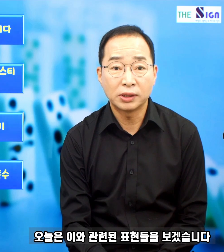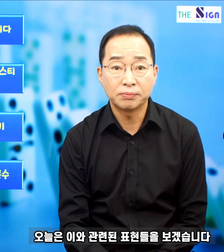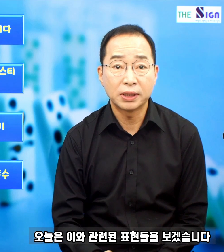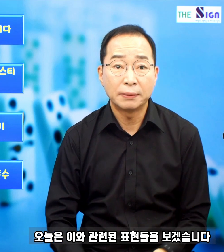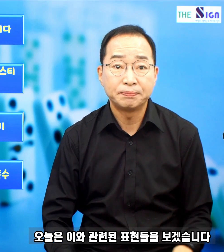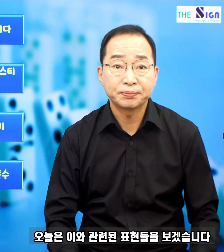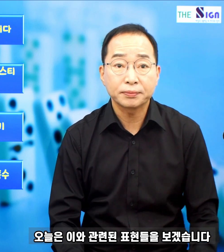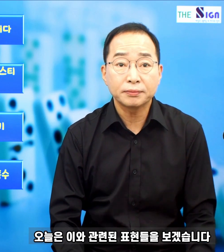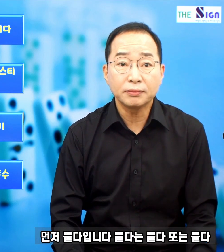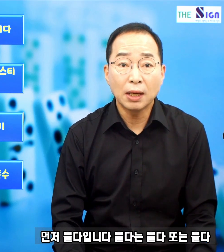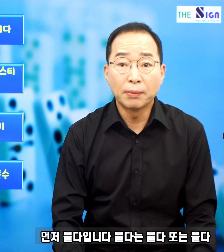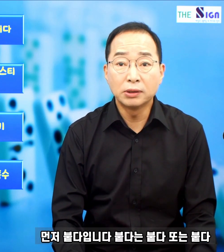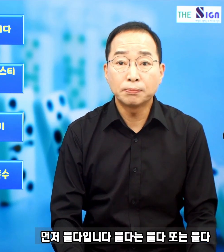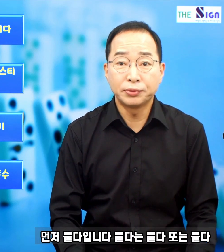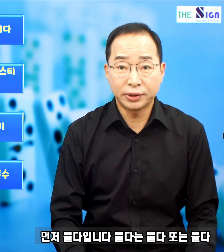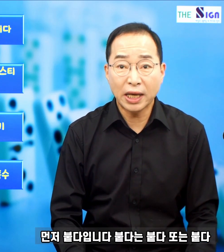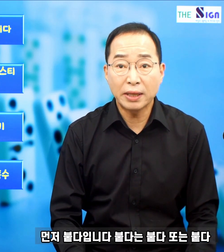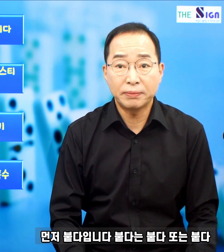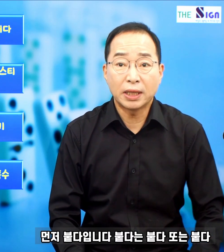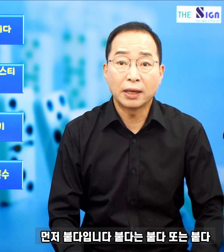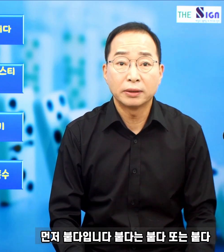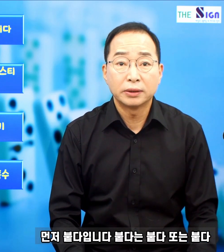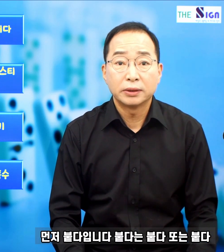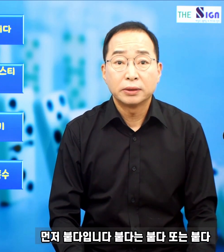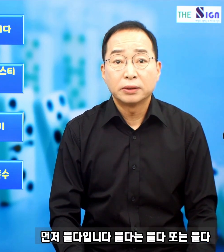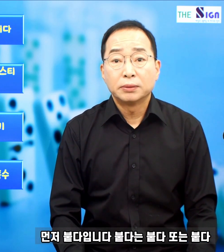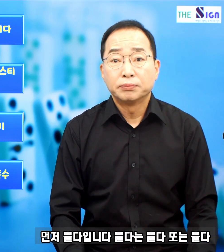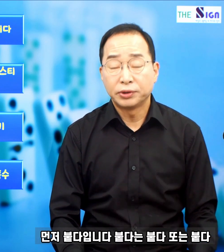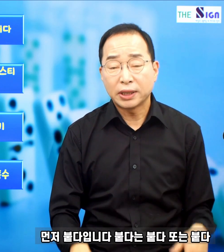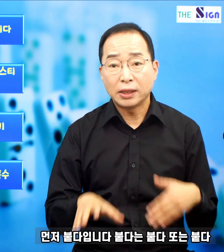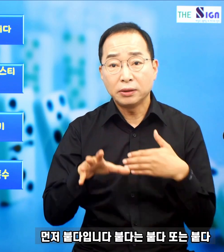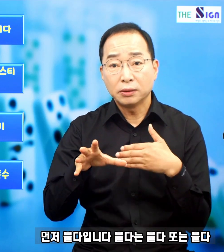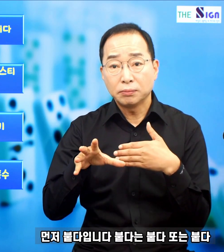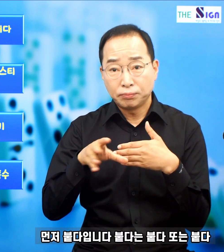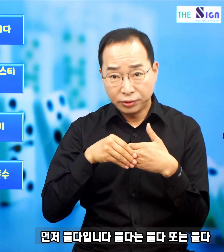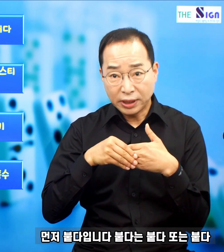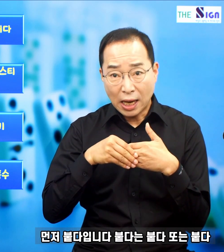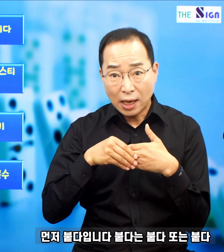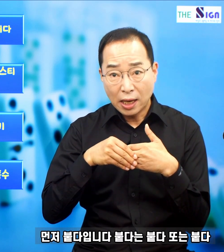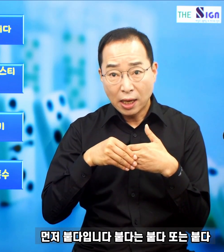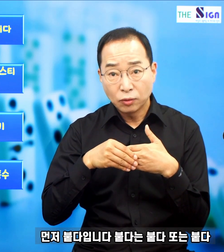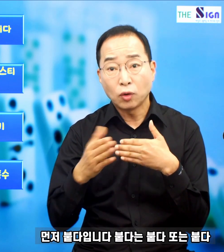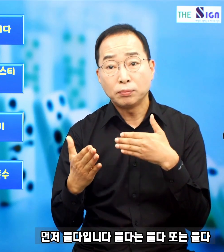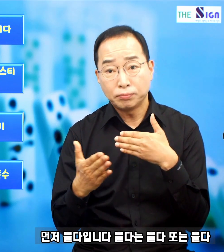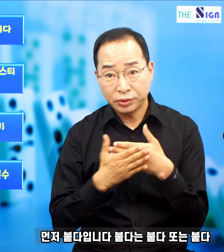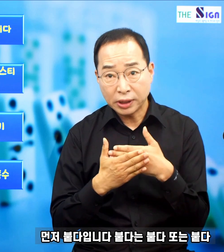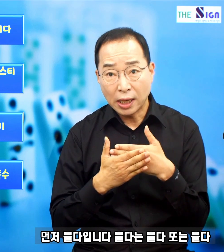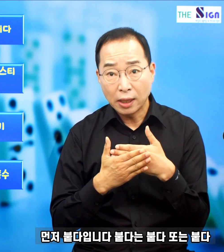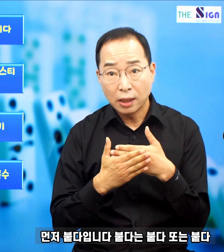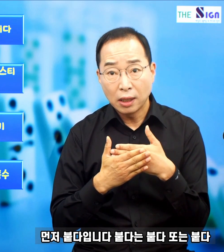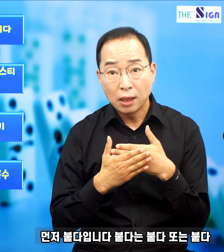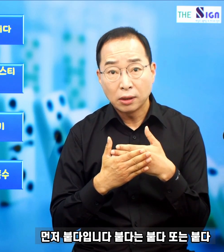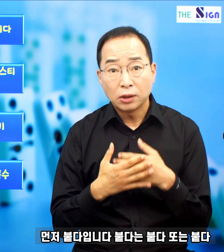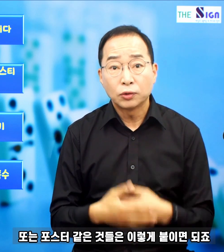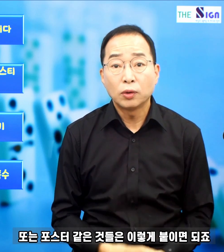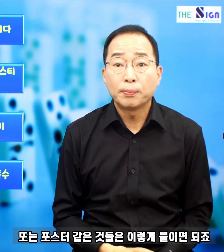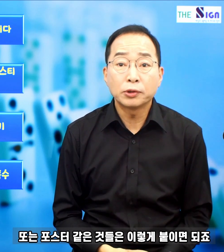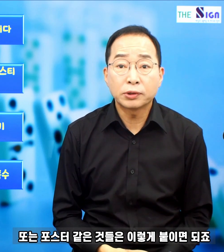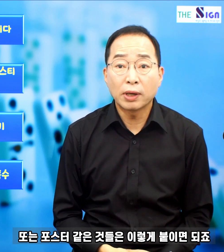보겠습니다. 먼저 붙다입니다. 붙다는 붙다 또는 붙다 또는 포스터 같은